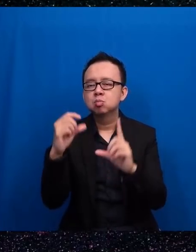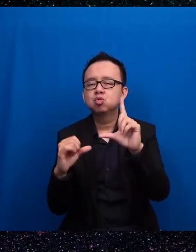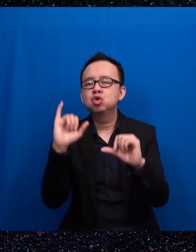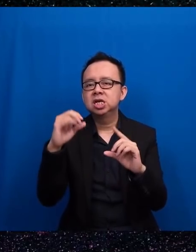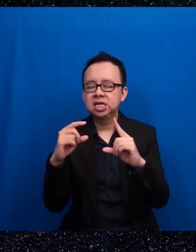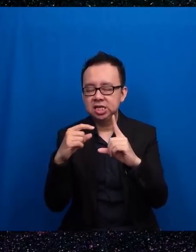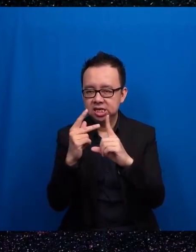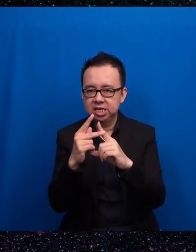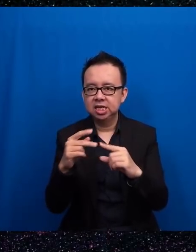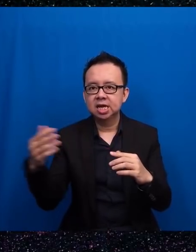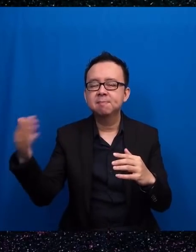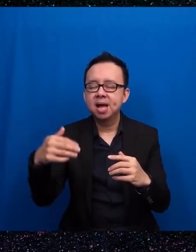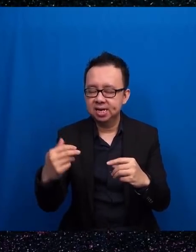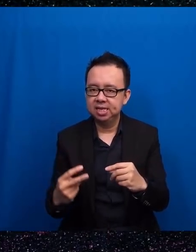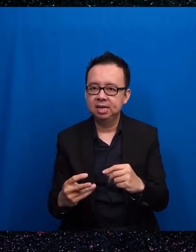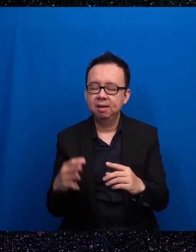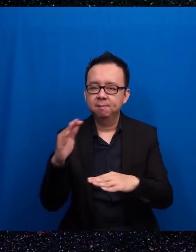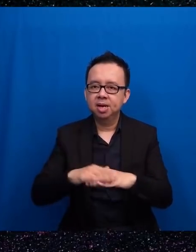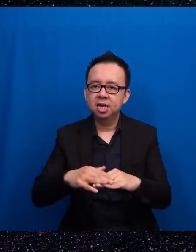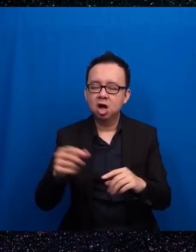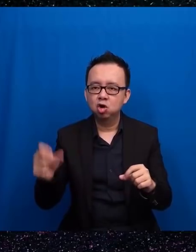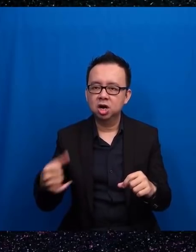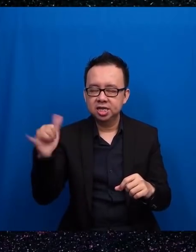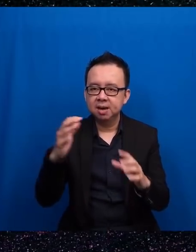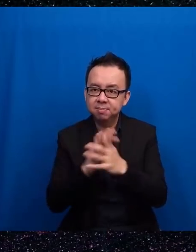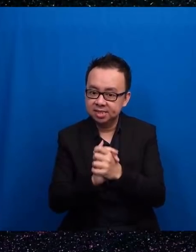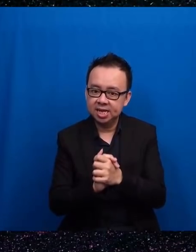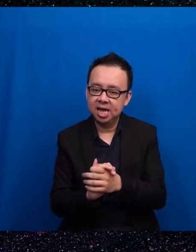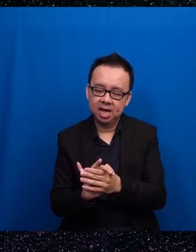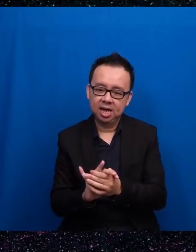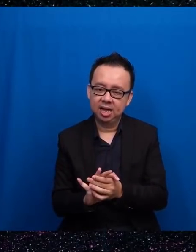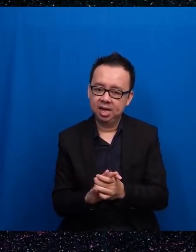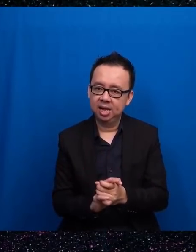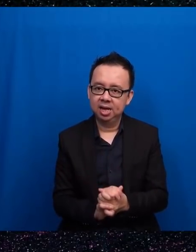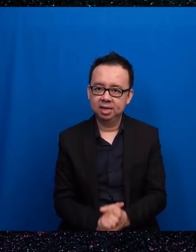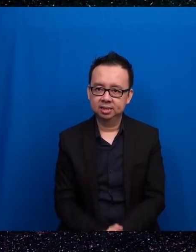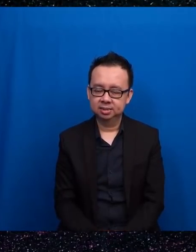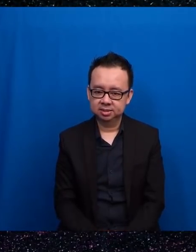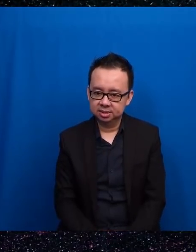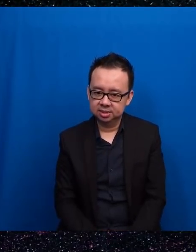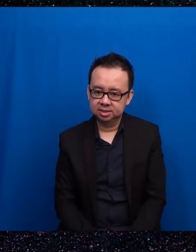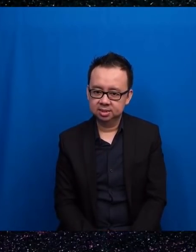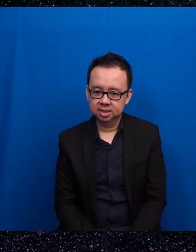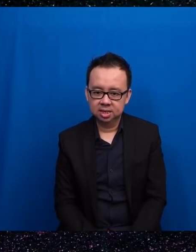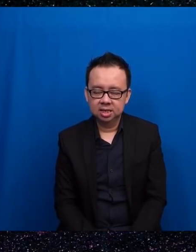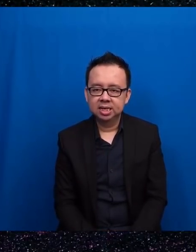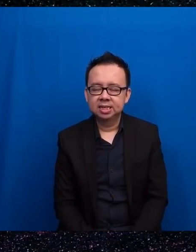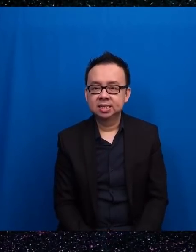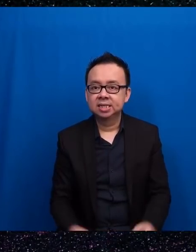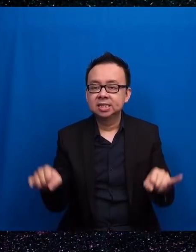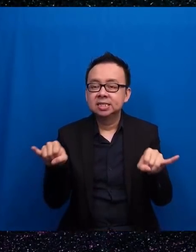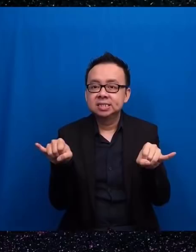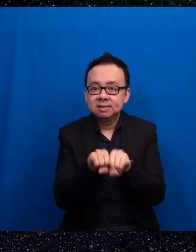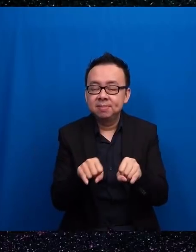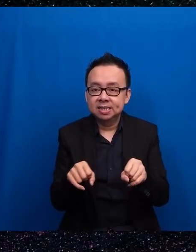percaya. Dan kita akan mulai melihat orang-orang yang mulai senang. Coba bayangin seperti lembu lepas kandang. Mereka akan